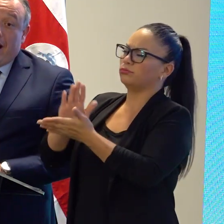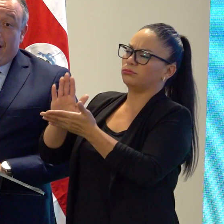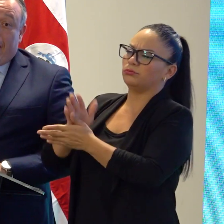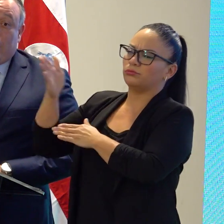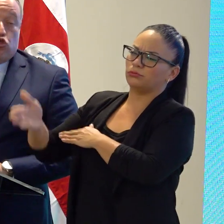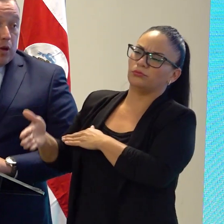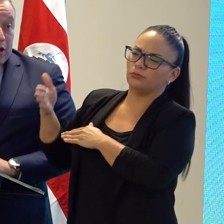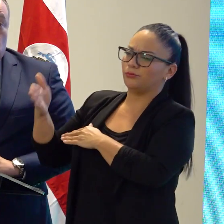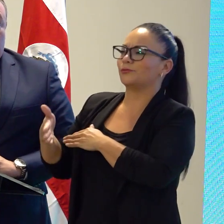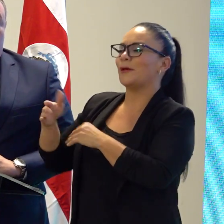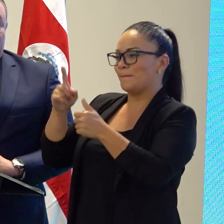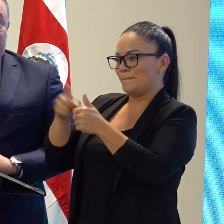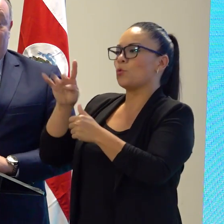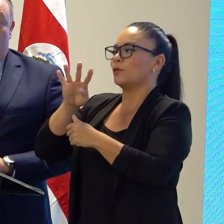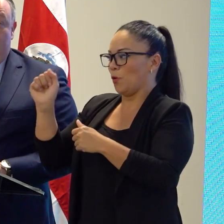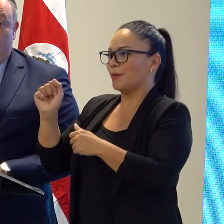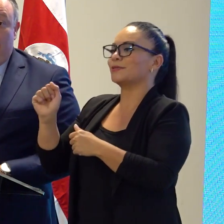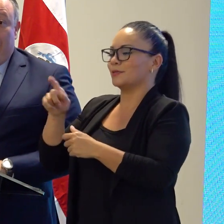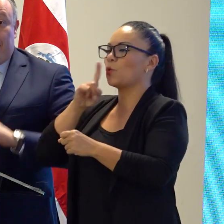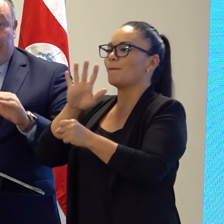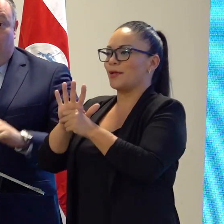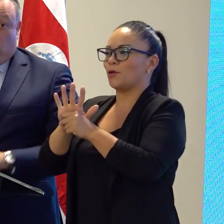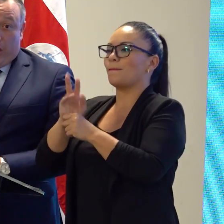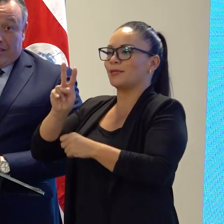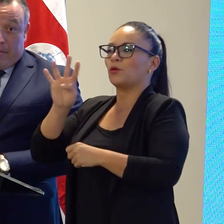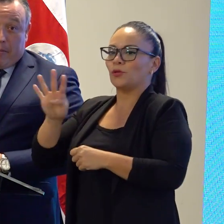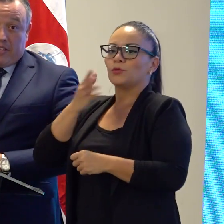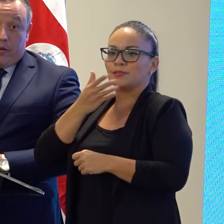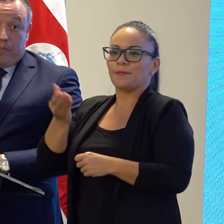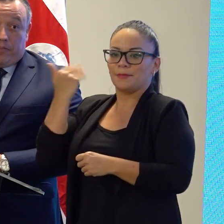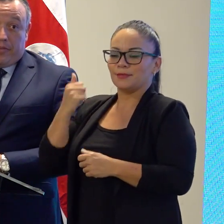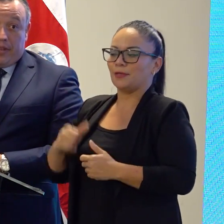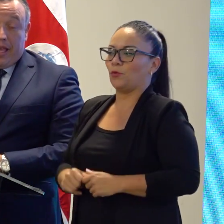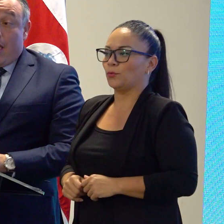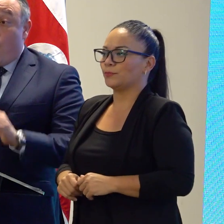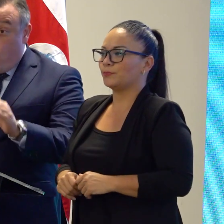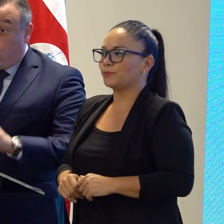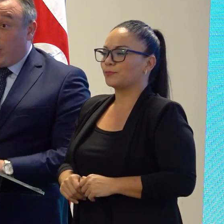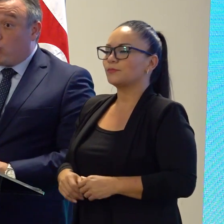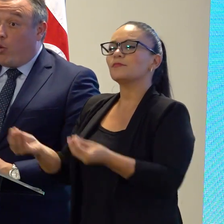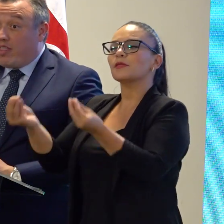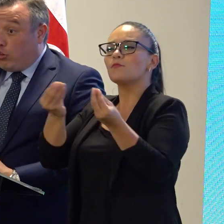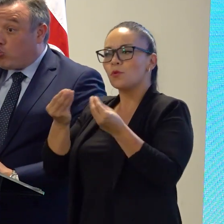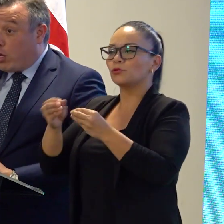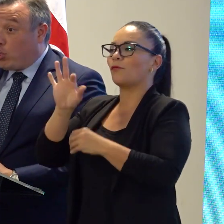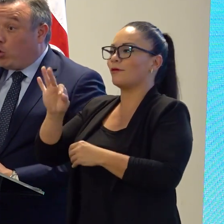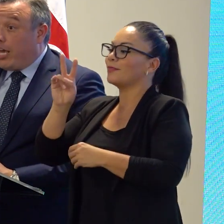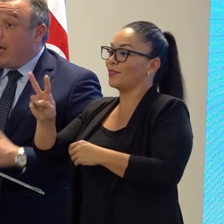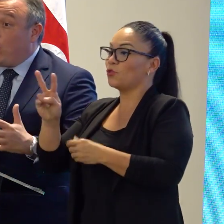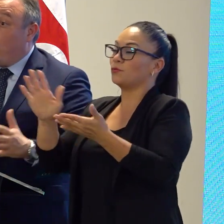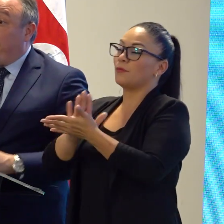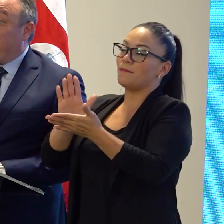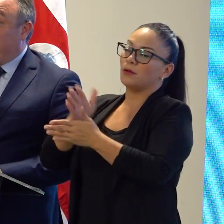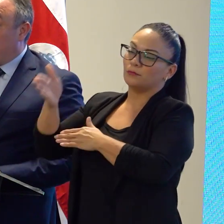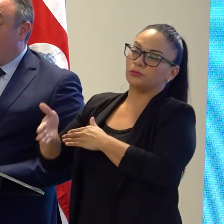de botella en sus primeros cuatro meses que se cumplieron el 24 de diciembre pasado muchos de esos 92 cuellos de